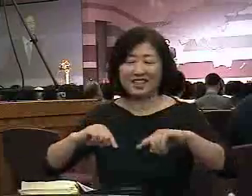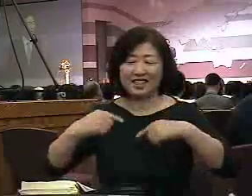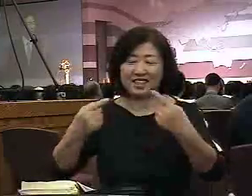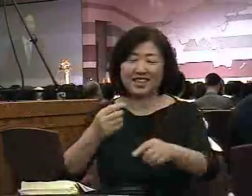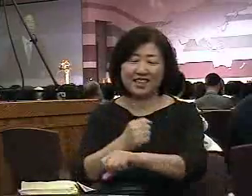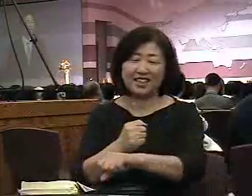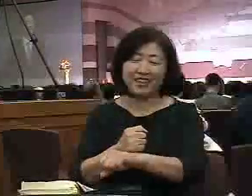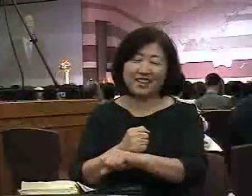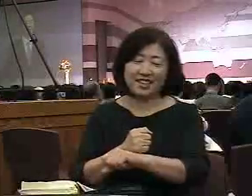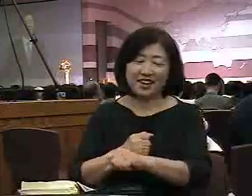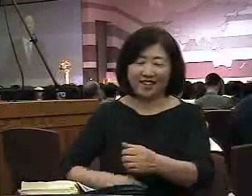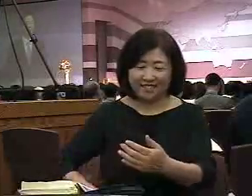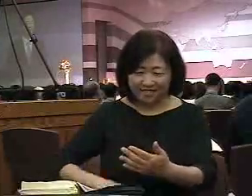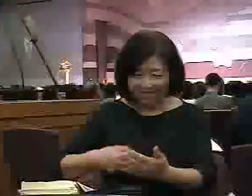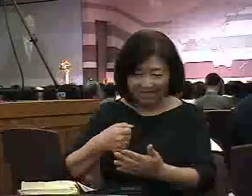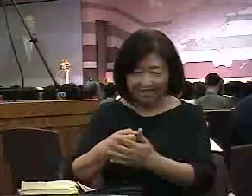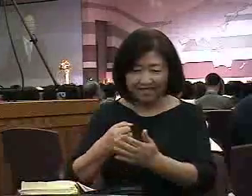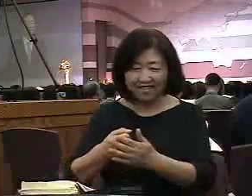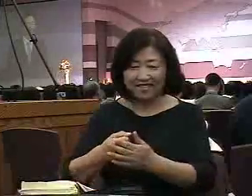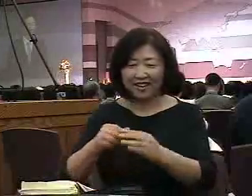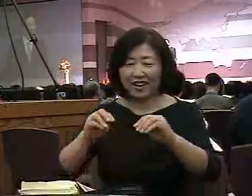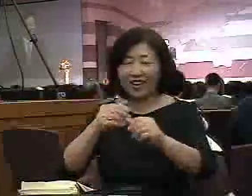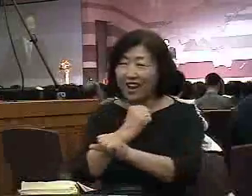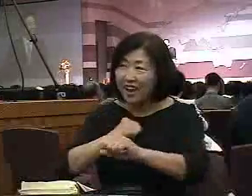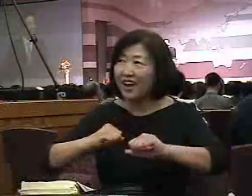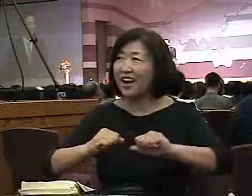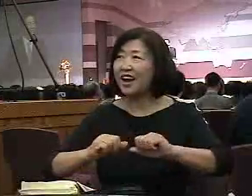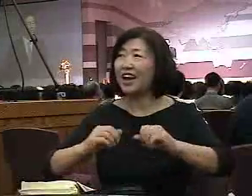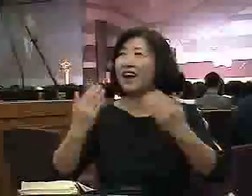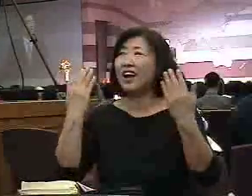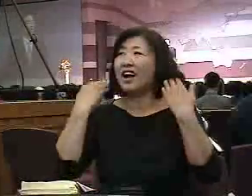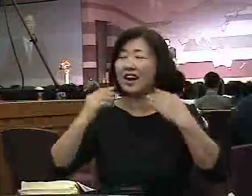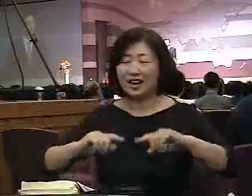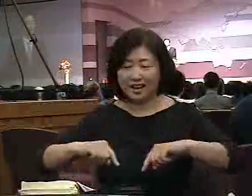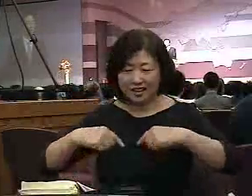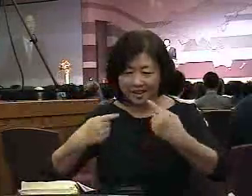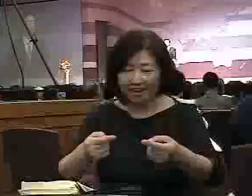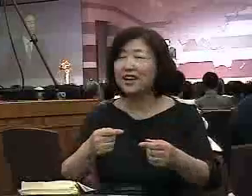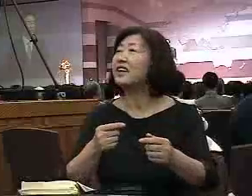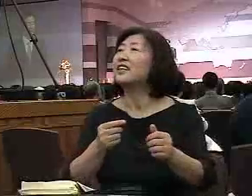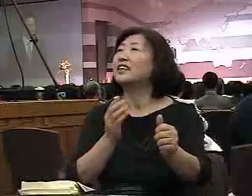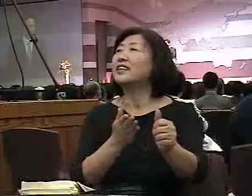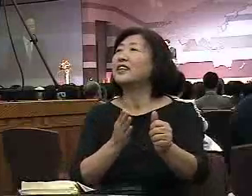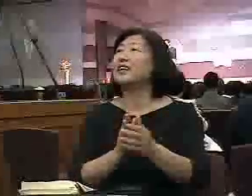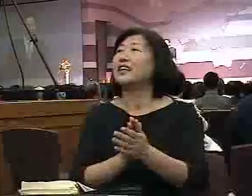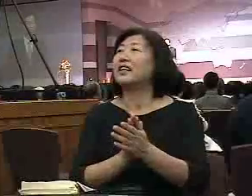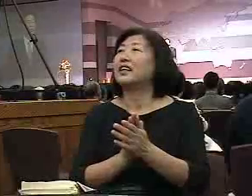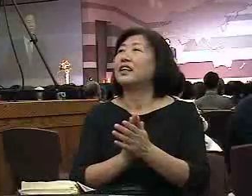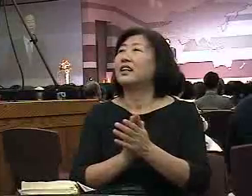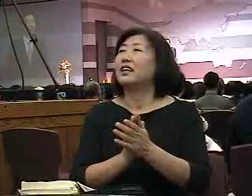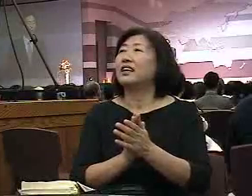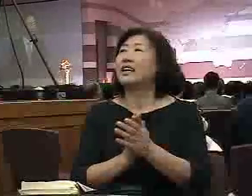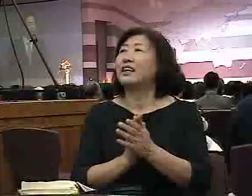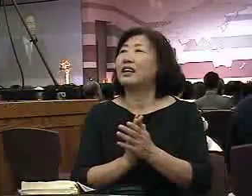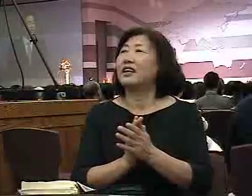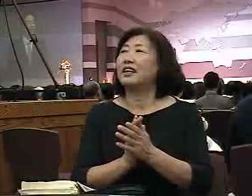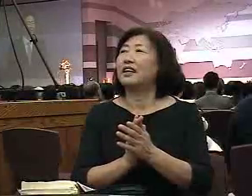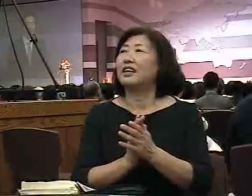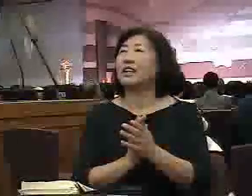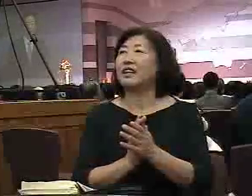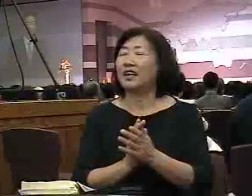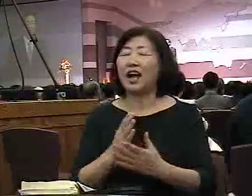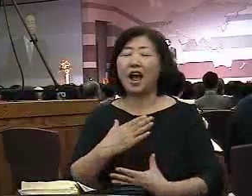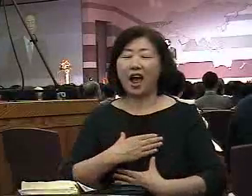과감하게 광야학교 입학하시는 저와 여러분 되시기를 바랍니다. 한 번 더 저를 따라하면 좋겠습니다. 안전지대를 벗어나는